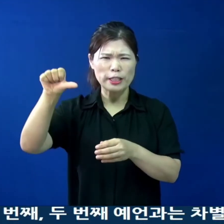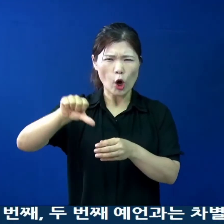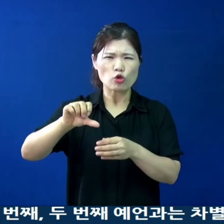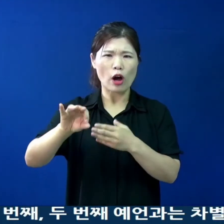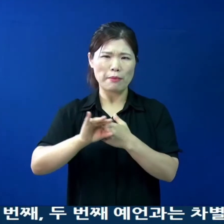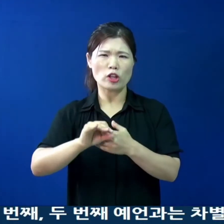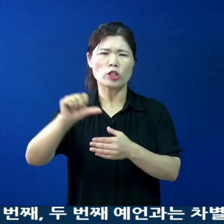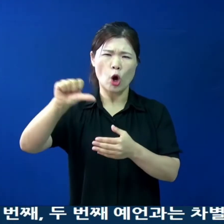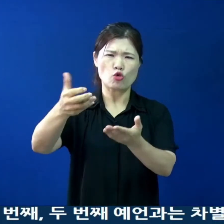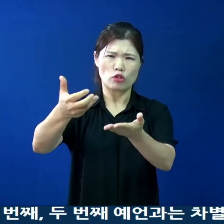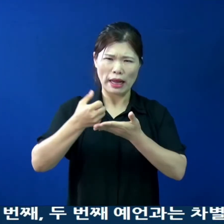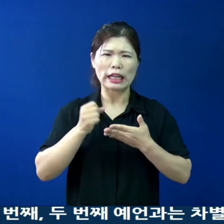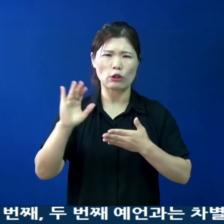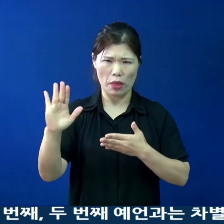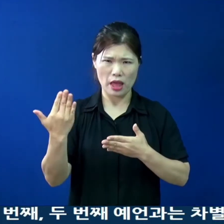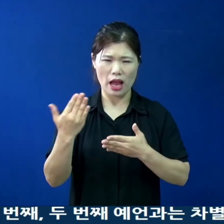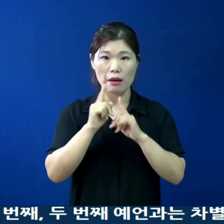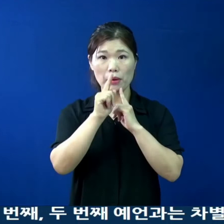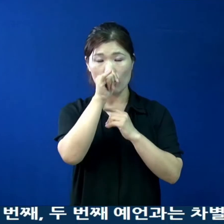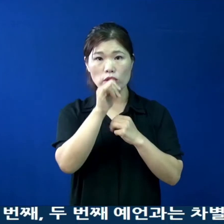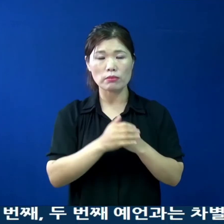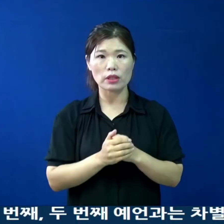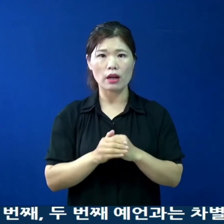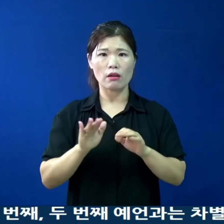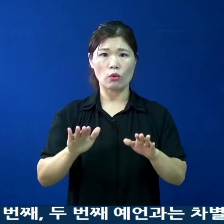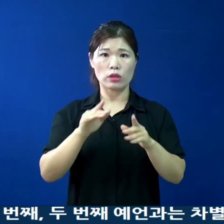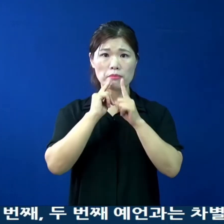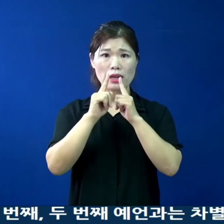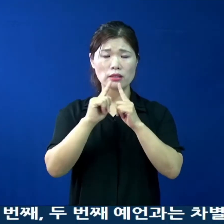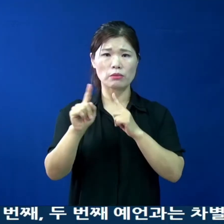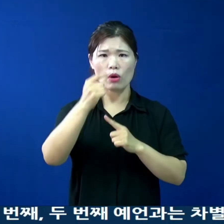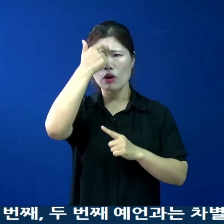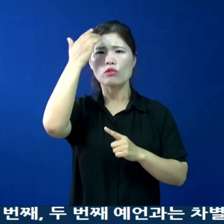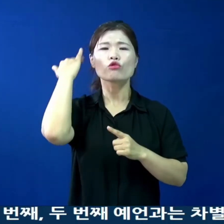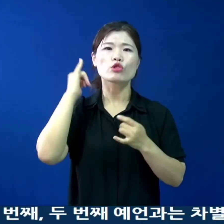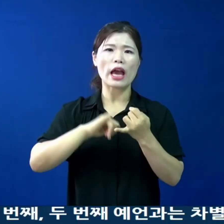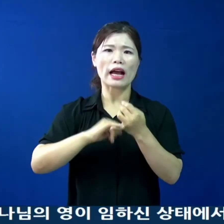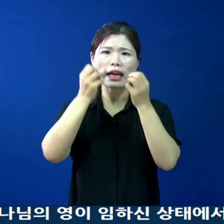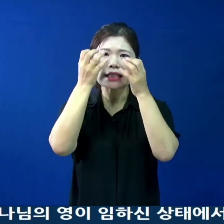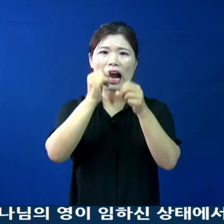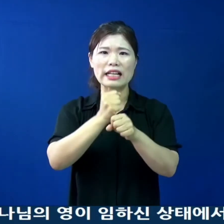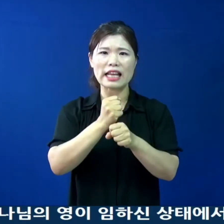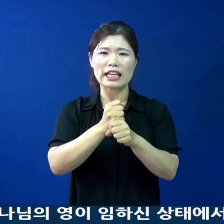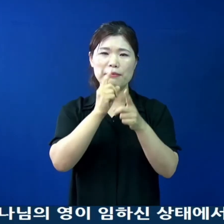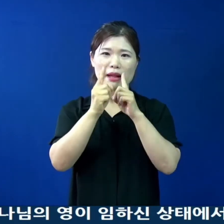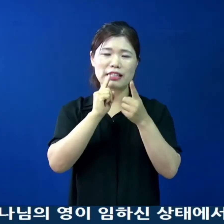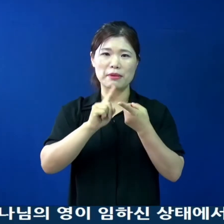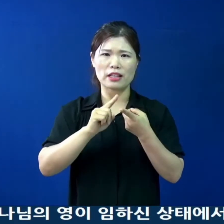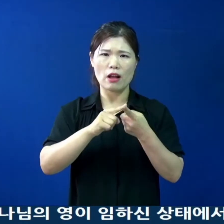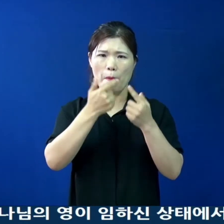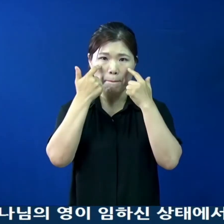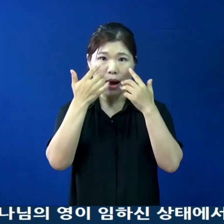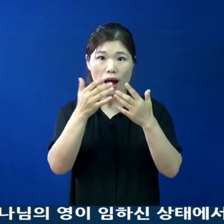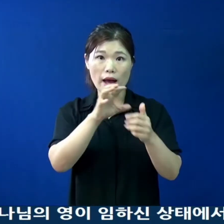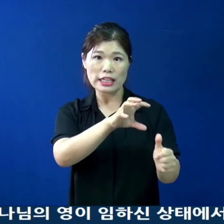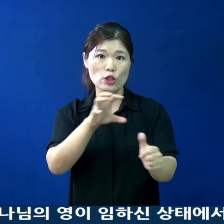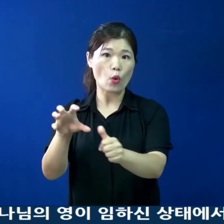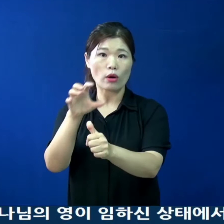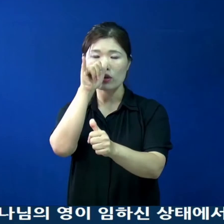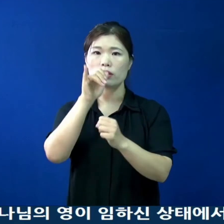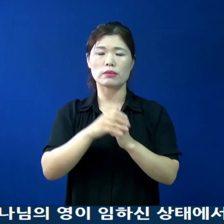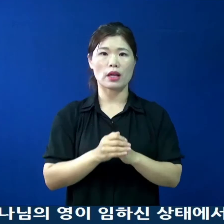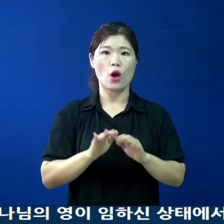저주를 받을지로다. 여러분, 이 말씀은 구약의 창세기의 말씀을 정확하게 인용하고 있습니다. 이 한